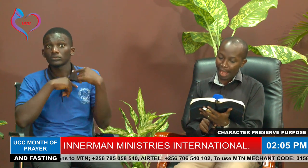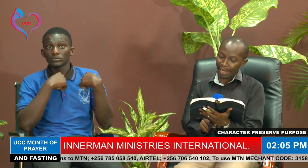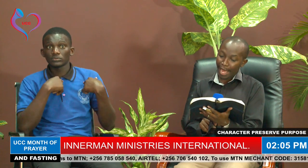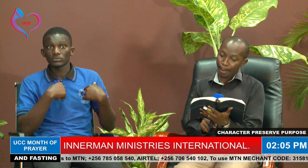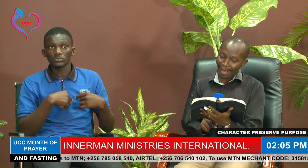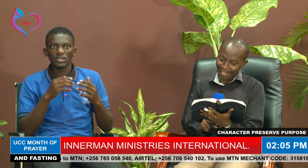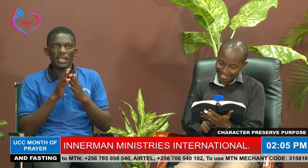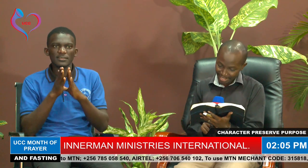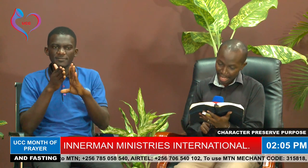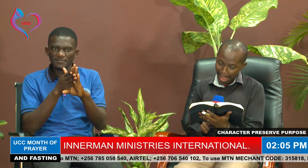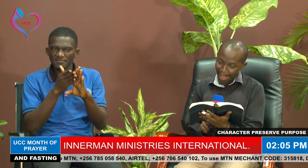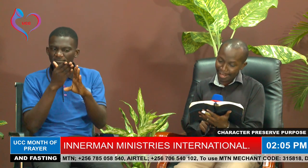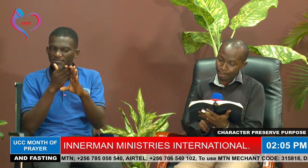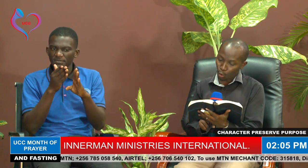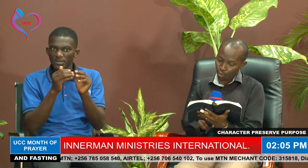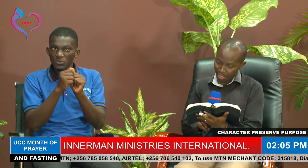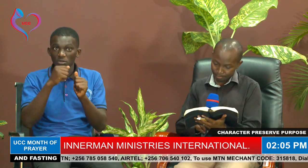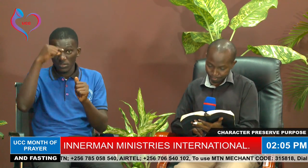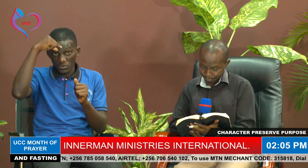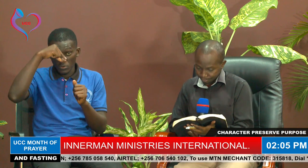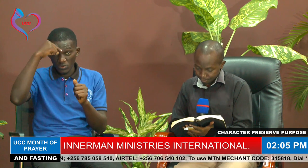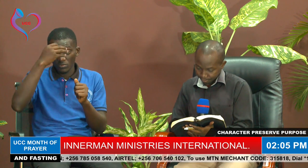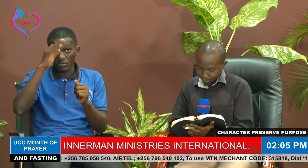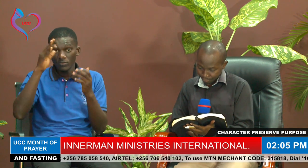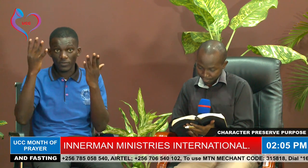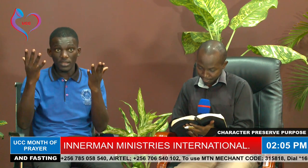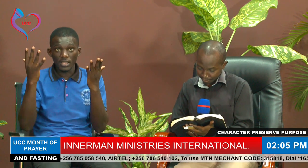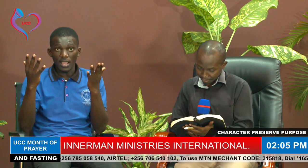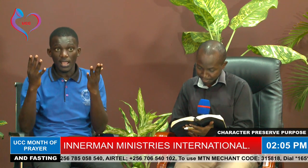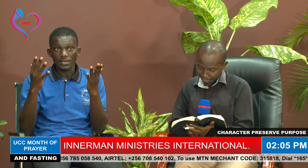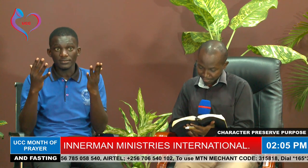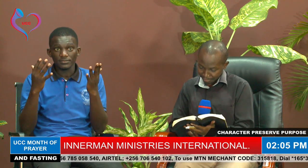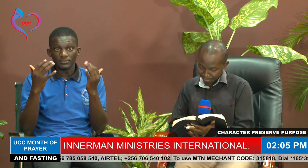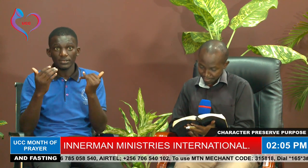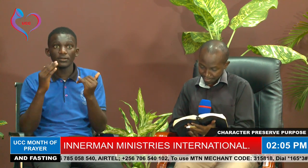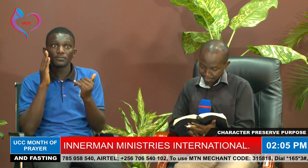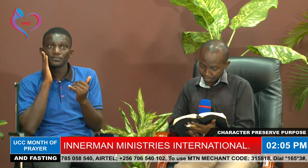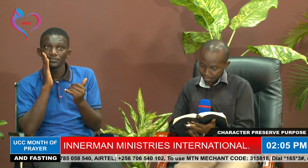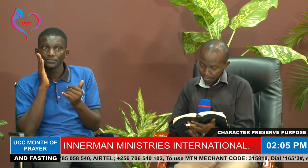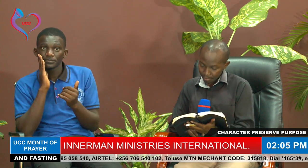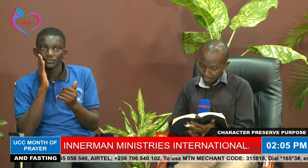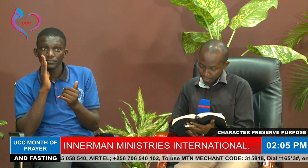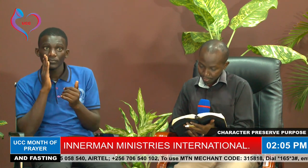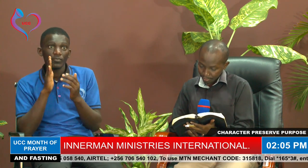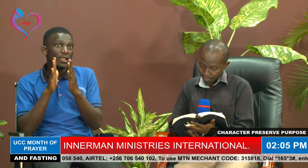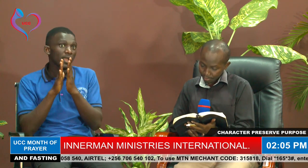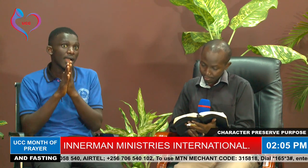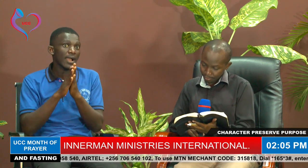nabalungamyanga n'amagezi ag'emikono gye kusomere mu luzungu ovunule and David shepherded